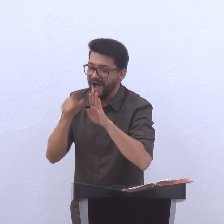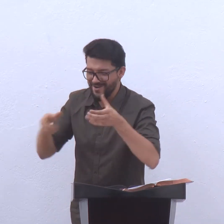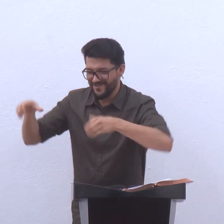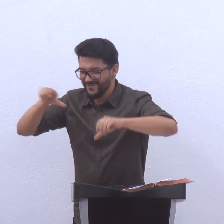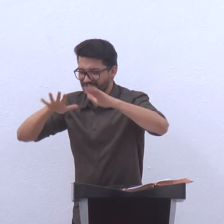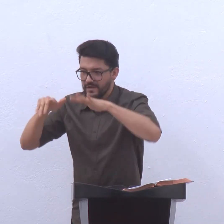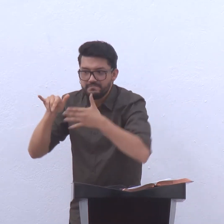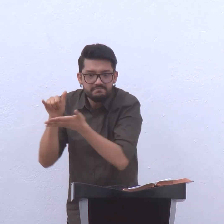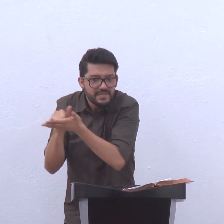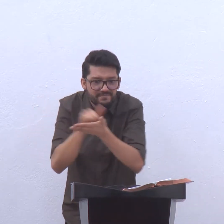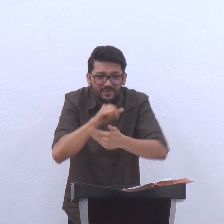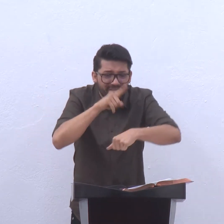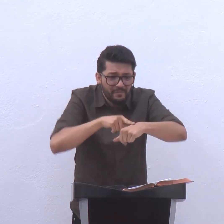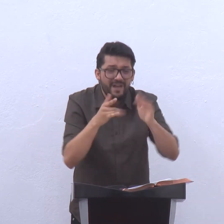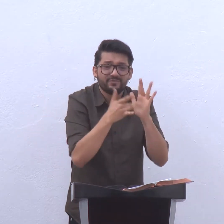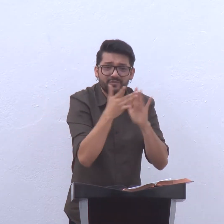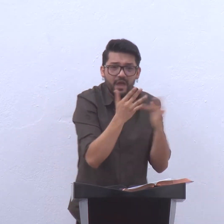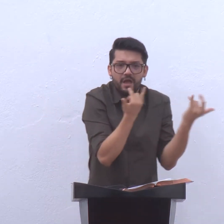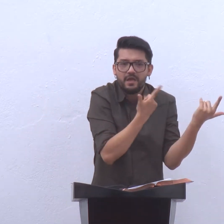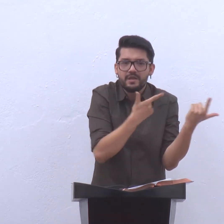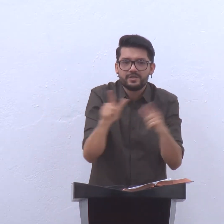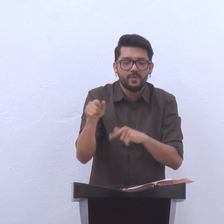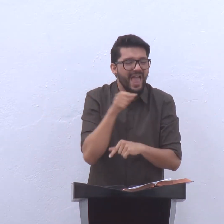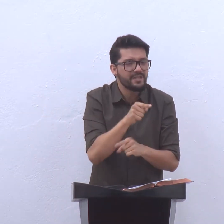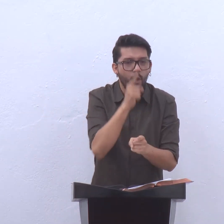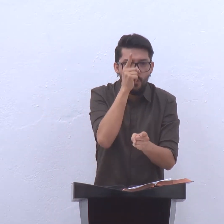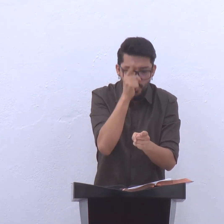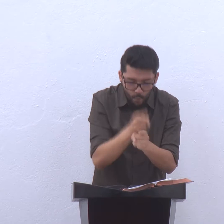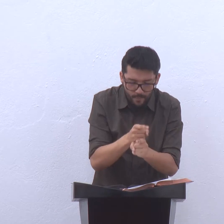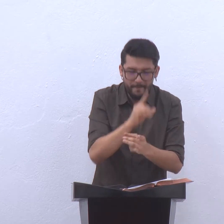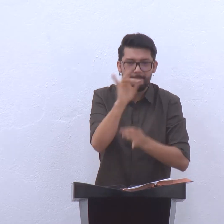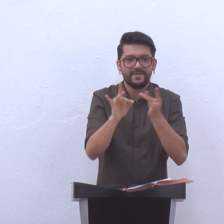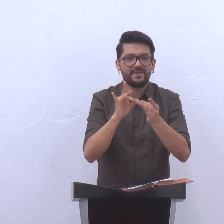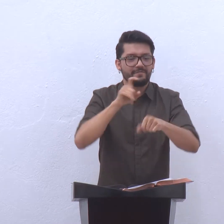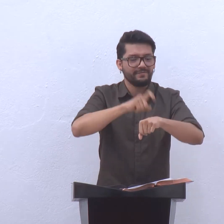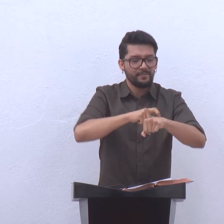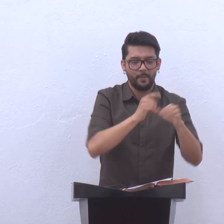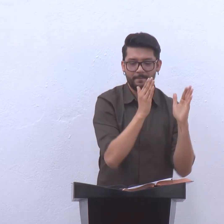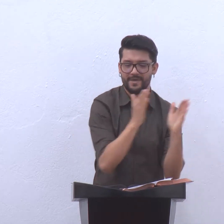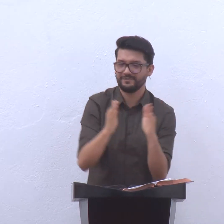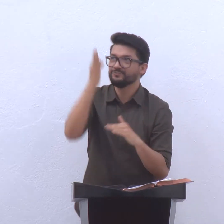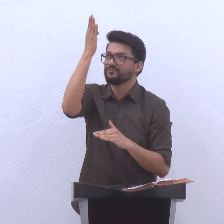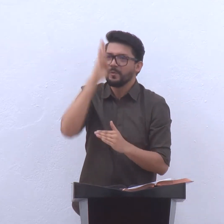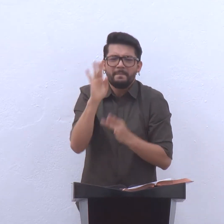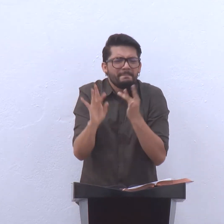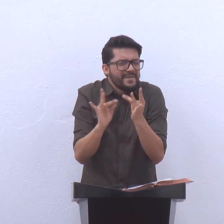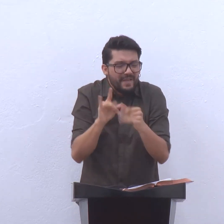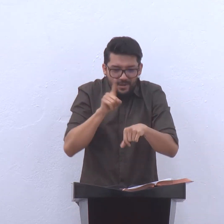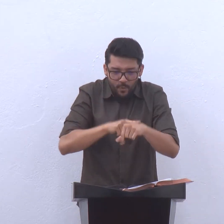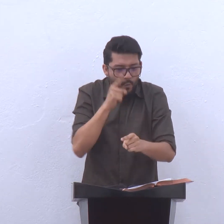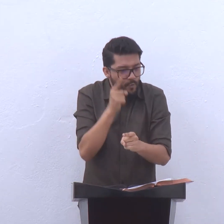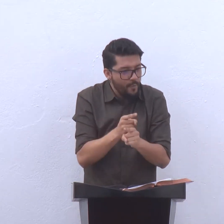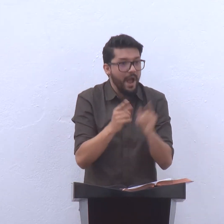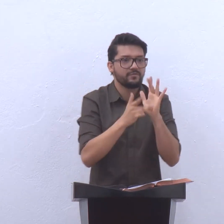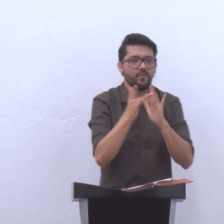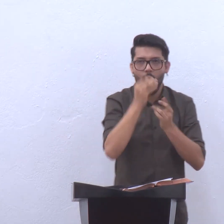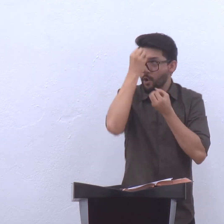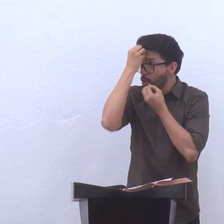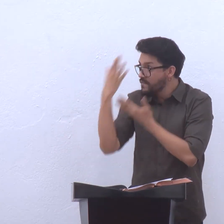de agua viva, yo soy esa fuente de salvación para ustedes, yo soy. En el momento perfecto de la fiesta, Jesús